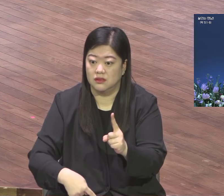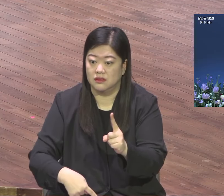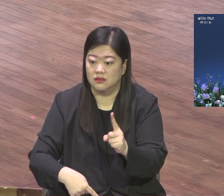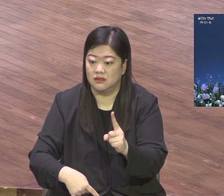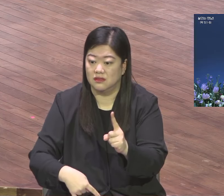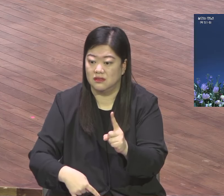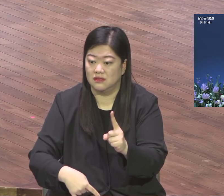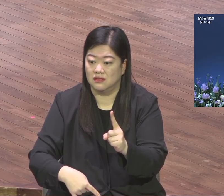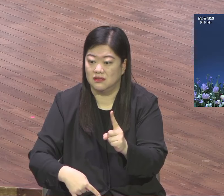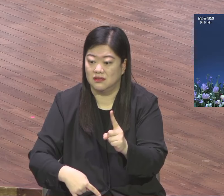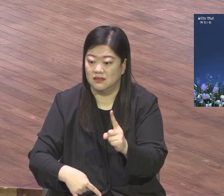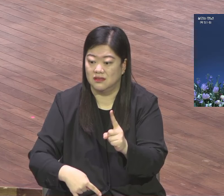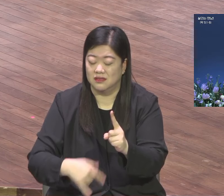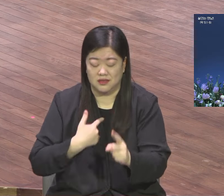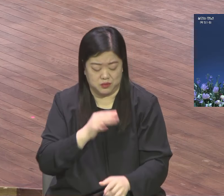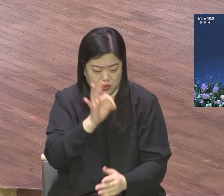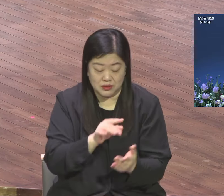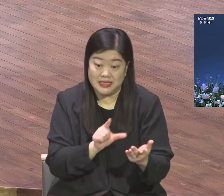이 영상은